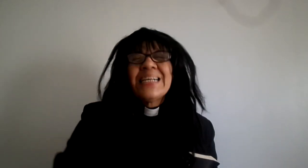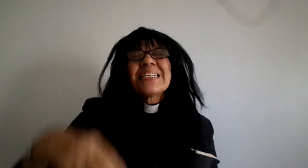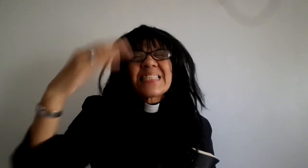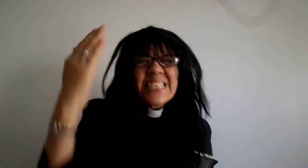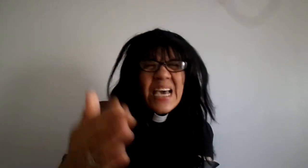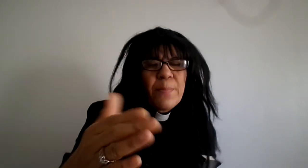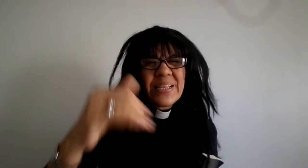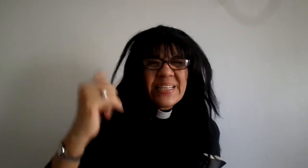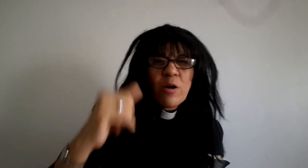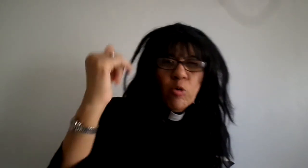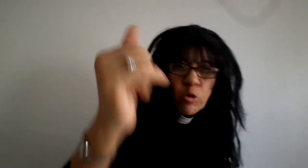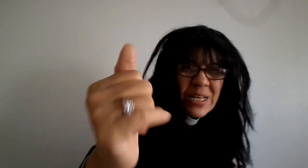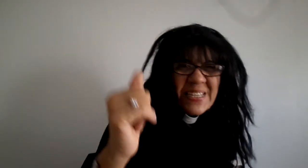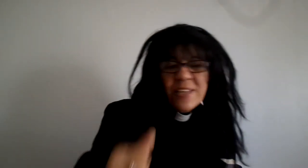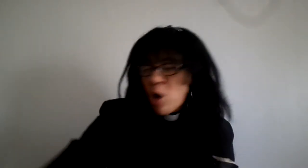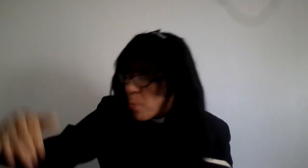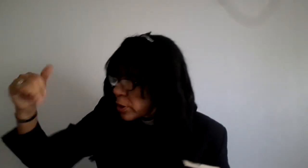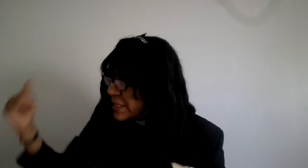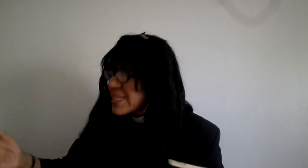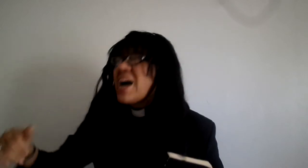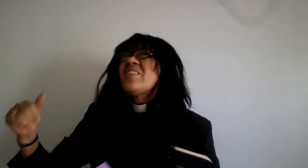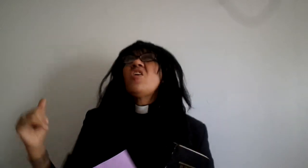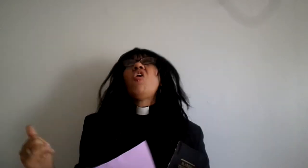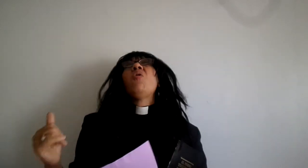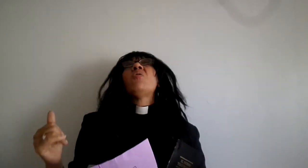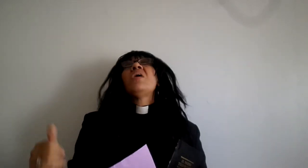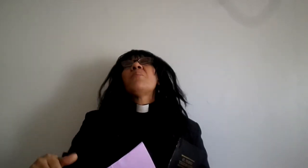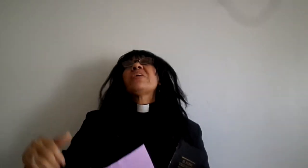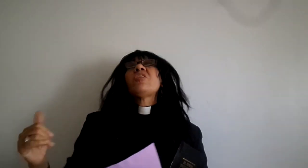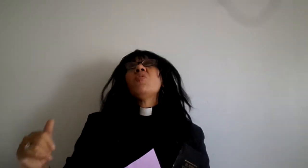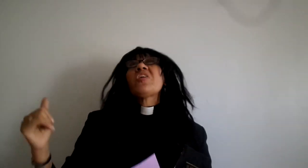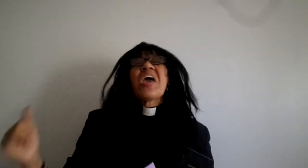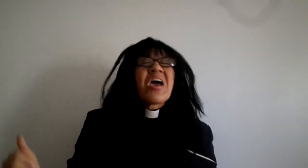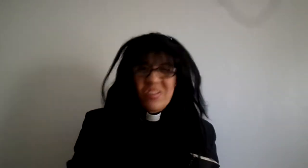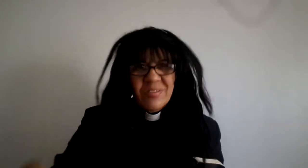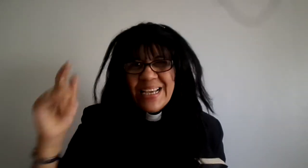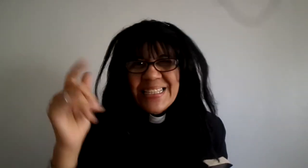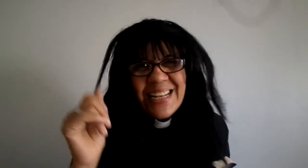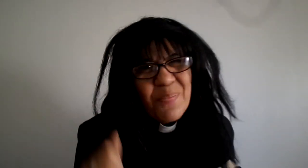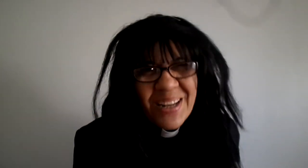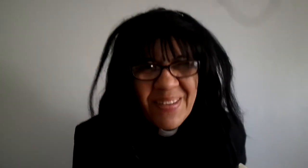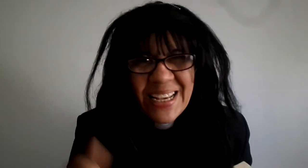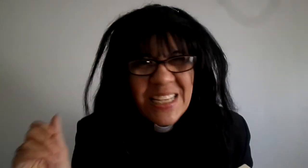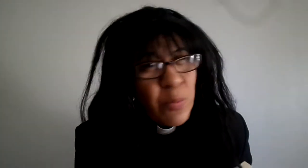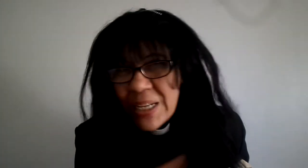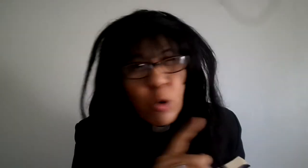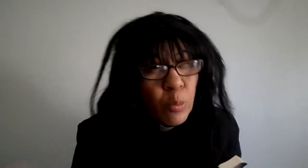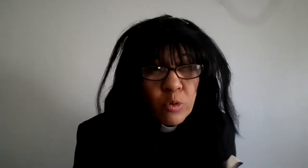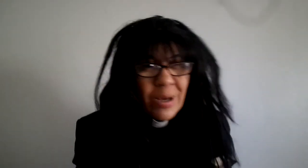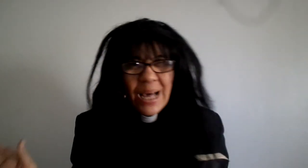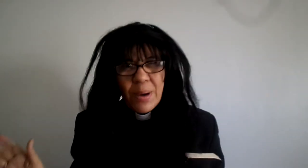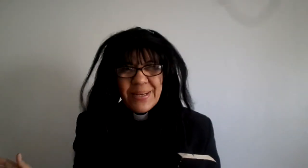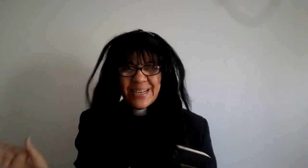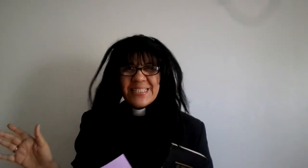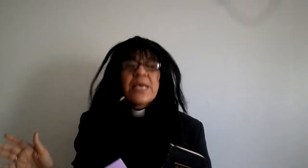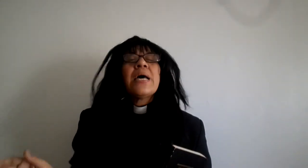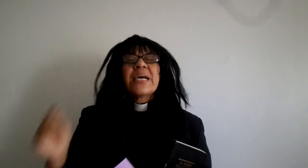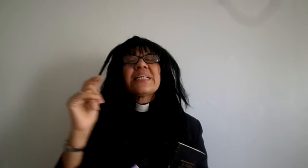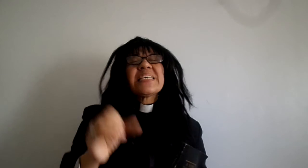siempre tiene que acordarse de Dios. Porque dice, ¡ay Dios! Me estoy muriendo. Esa es la palabra que siempre todo el mundo clama. ¿Verdad que sí? Quiere decir